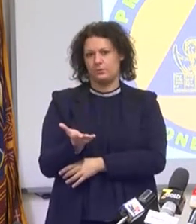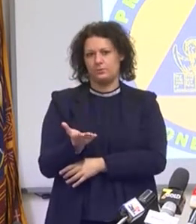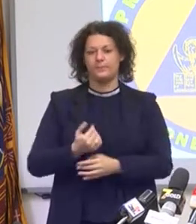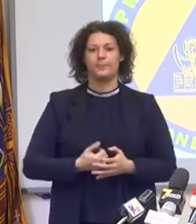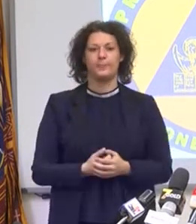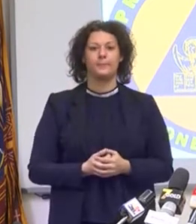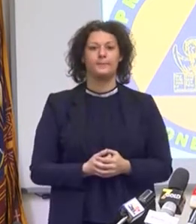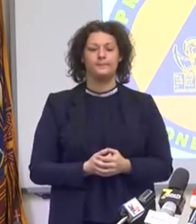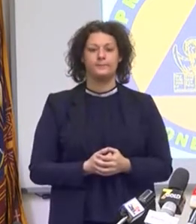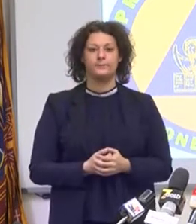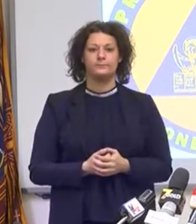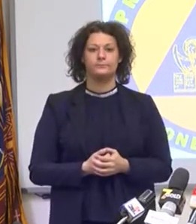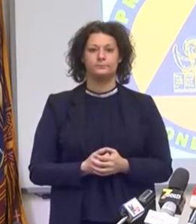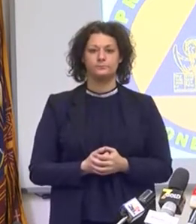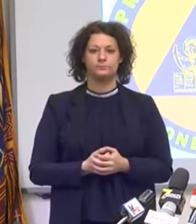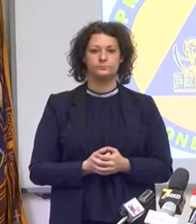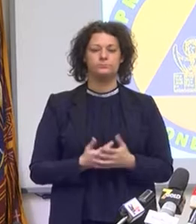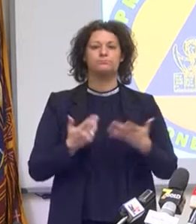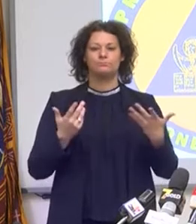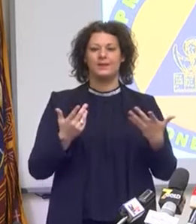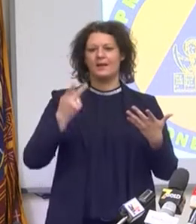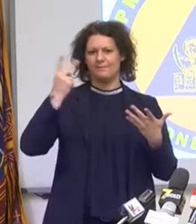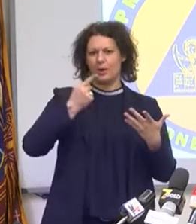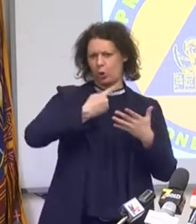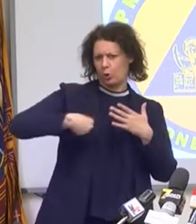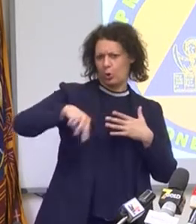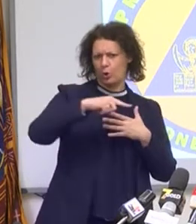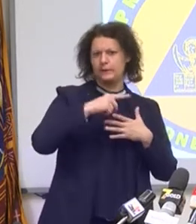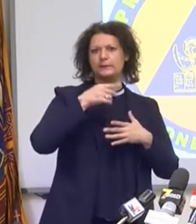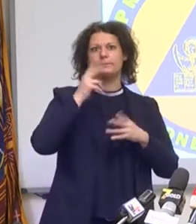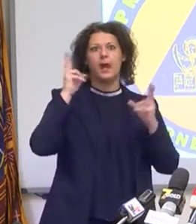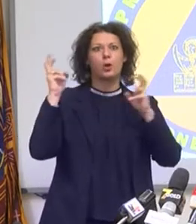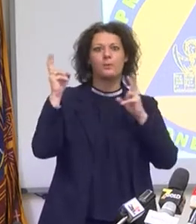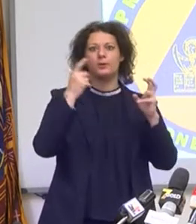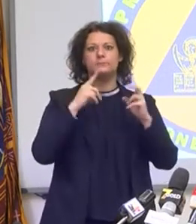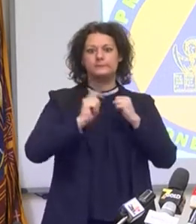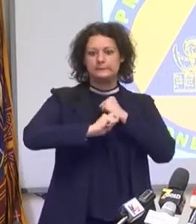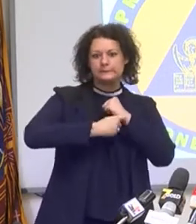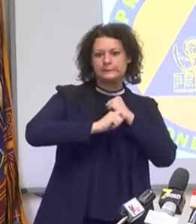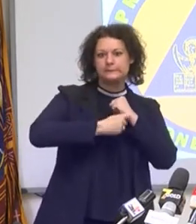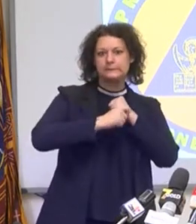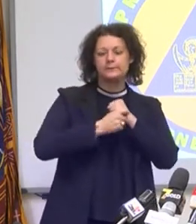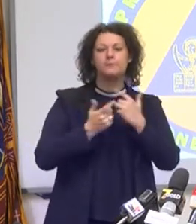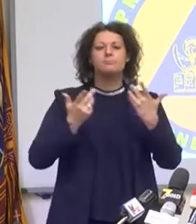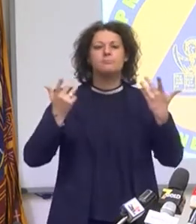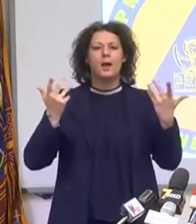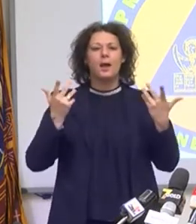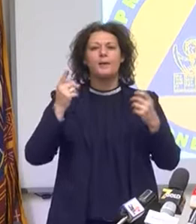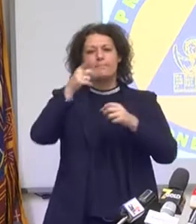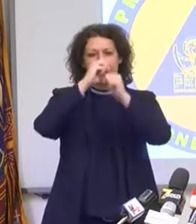sempre di restrizioni ma se ci pensate fino in fondo potremo fare una vita senza